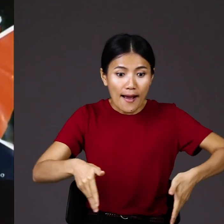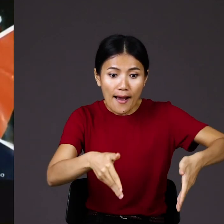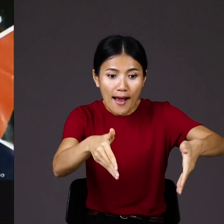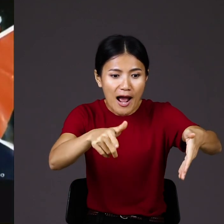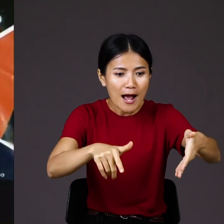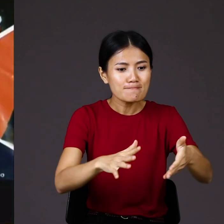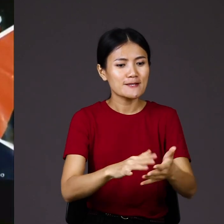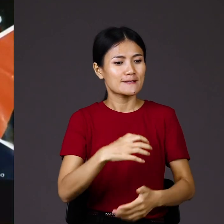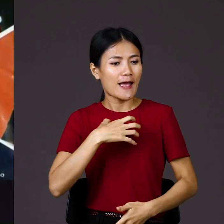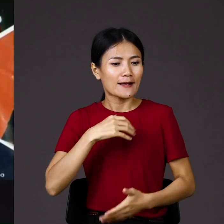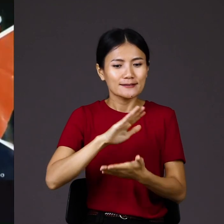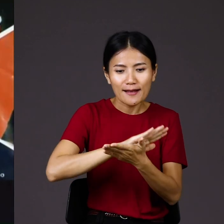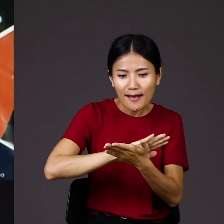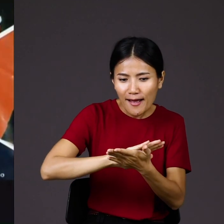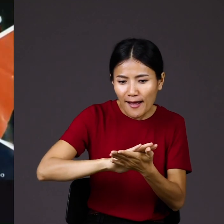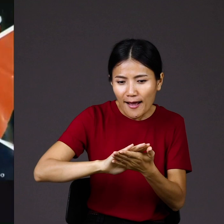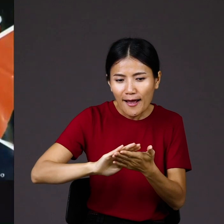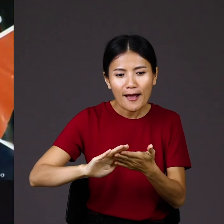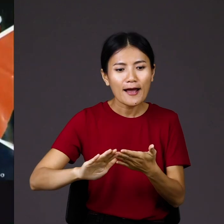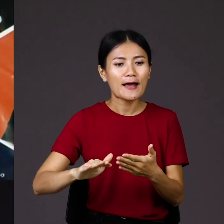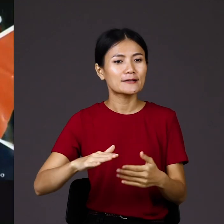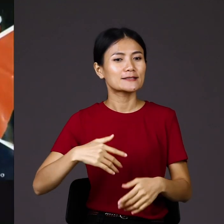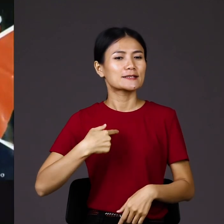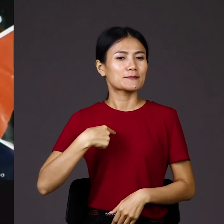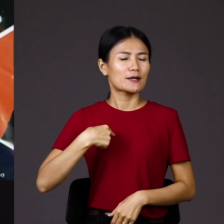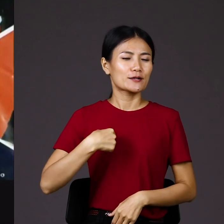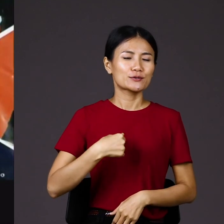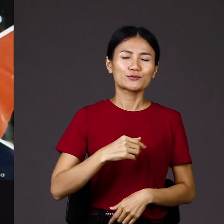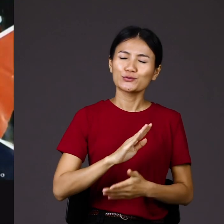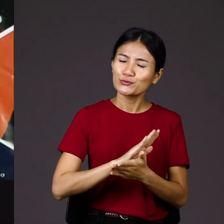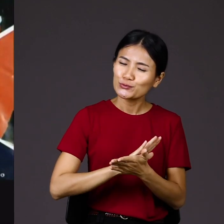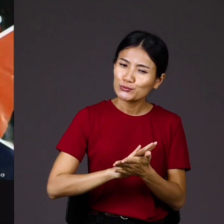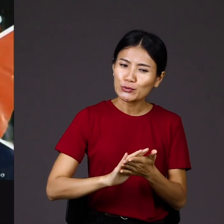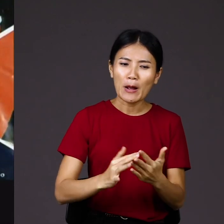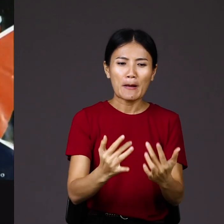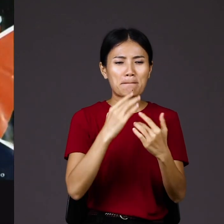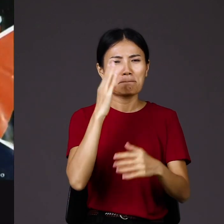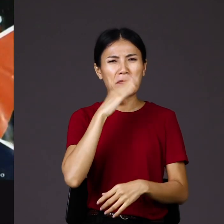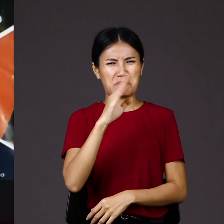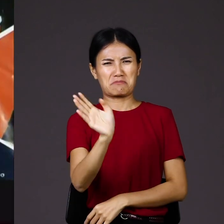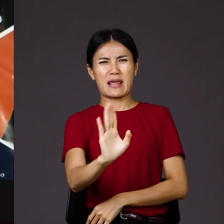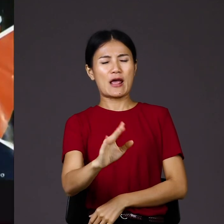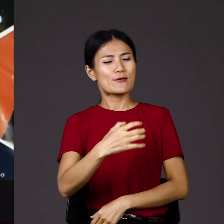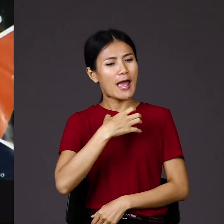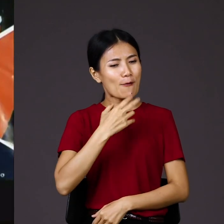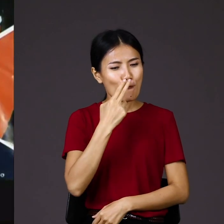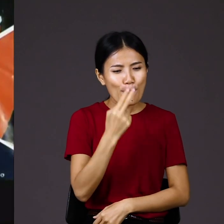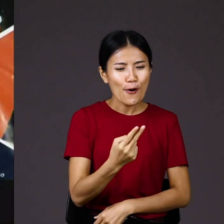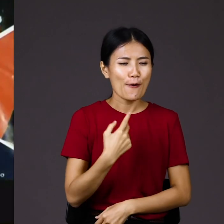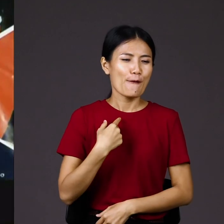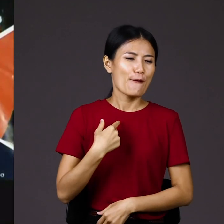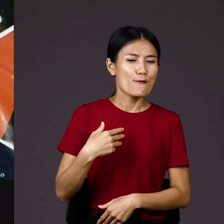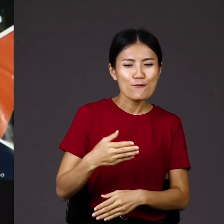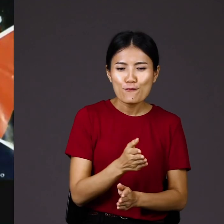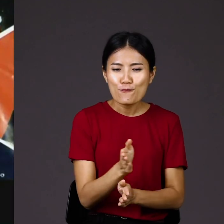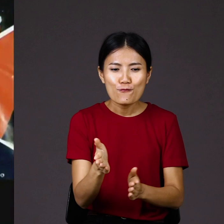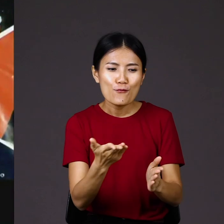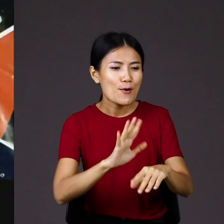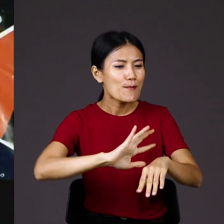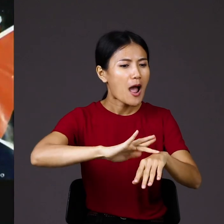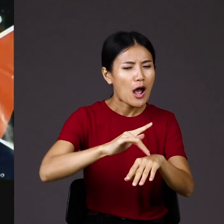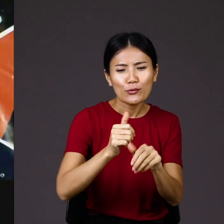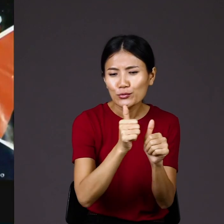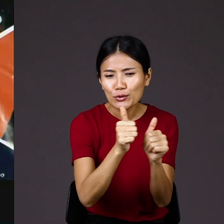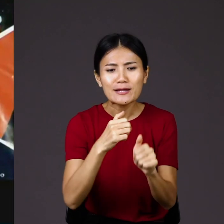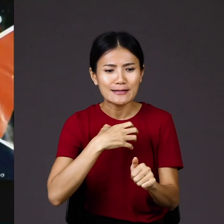เราอยากจะทำแม่น้ำลำคลองของเราให้สะอาดฟื้นฟูมันกลับมาให้มีชีวิตให้แม่น้ำลำคลองไม่ส่งกลิ่นเหม็นให้ใส